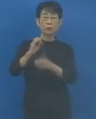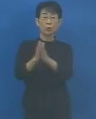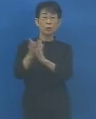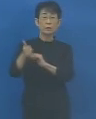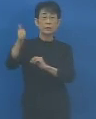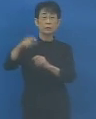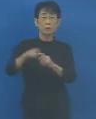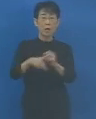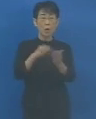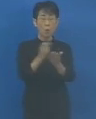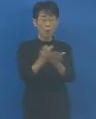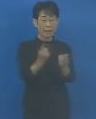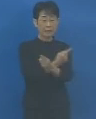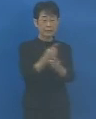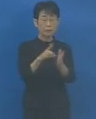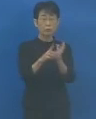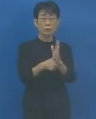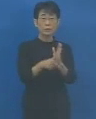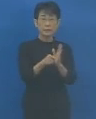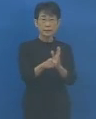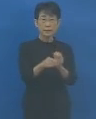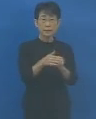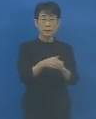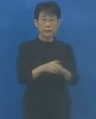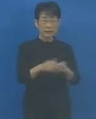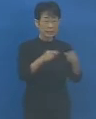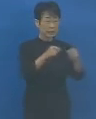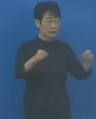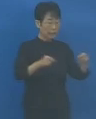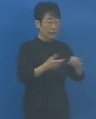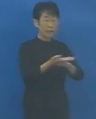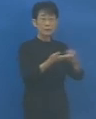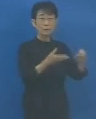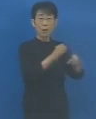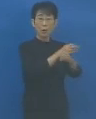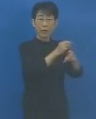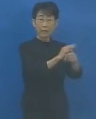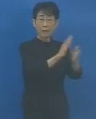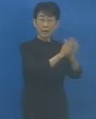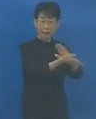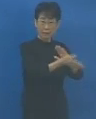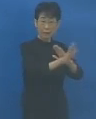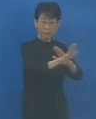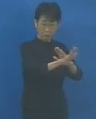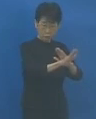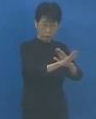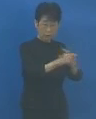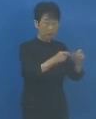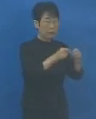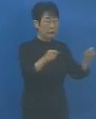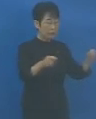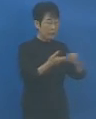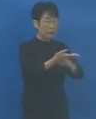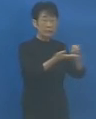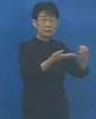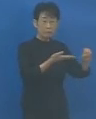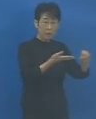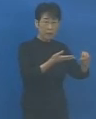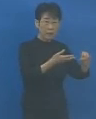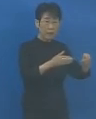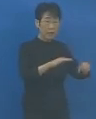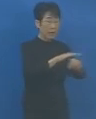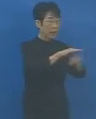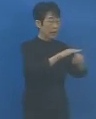改正にあたって、長島愛染岡山県にございますが、こちらの方を訪ねられたり